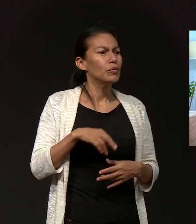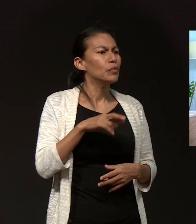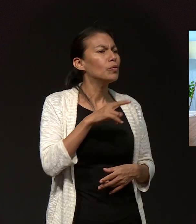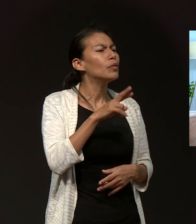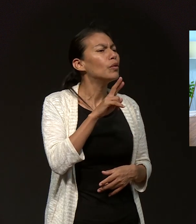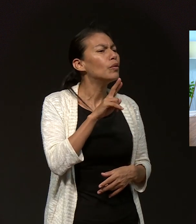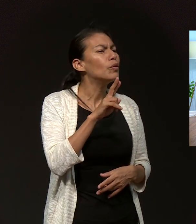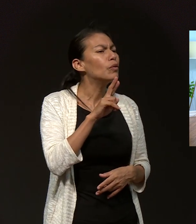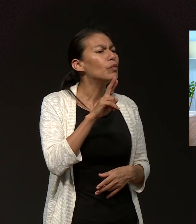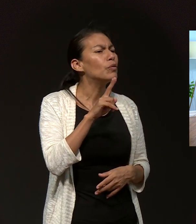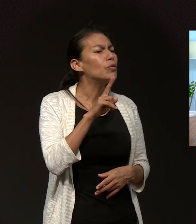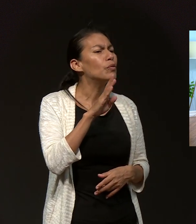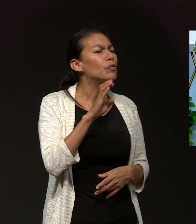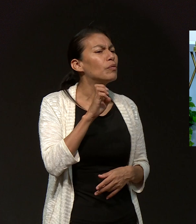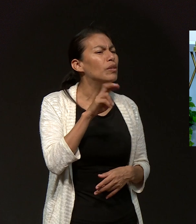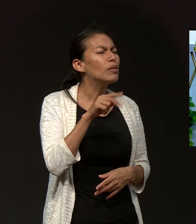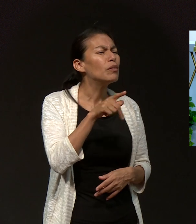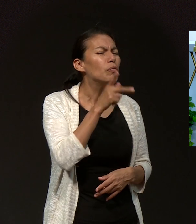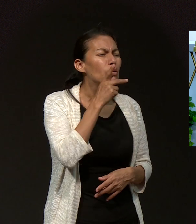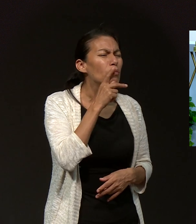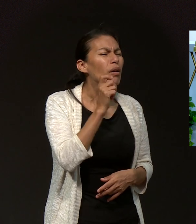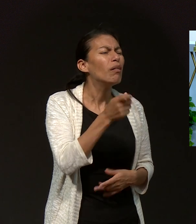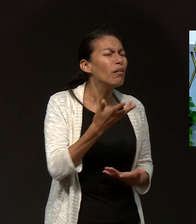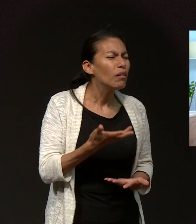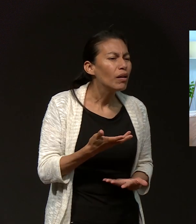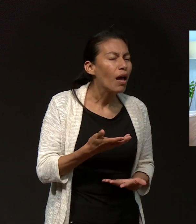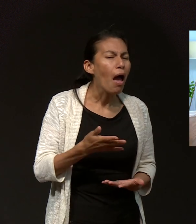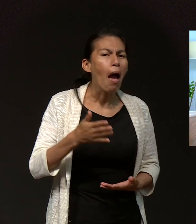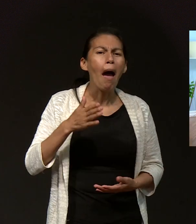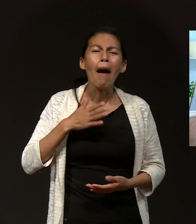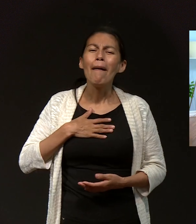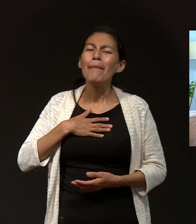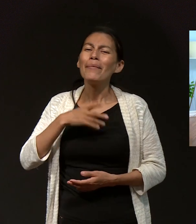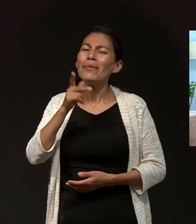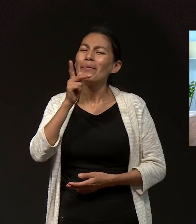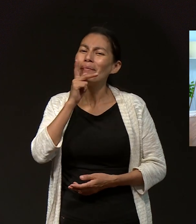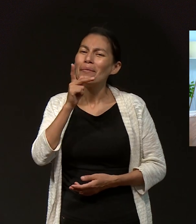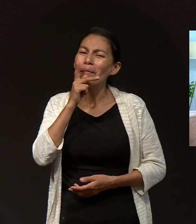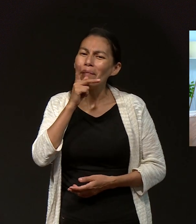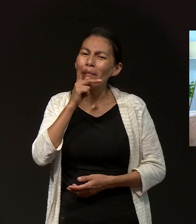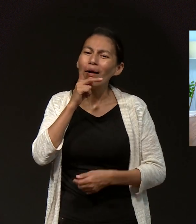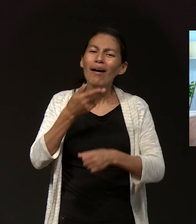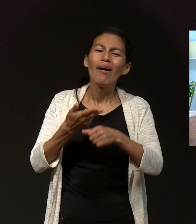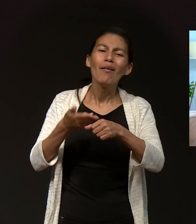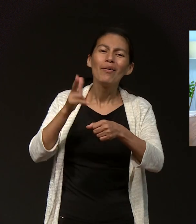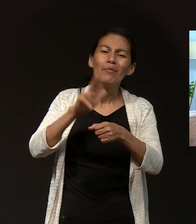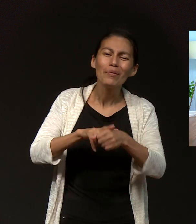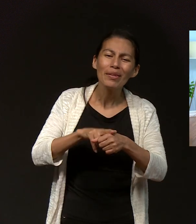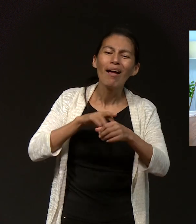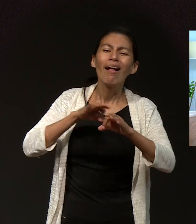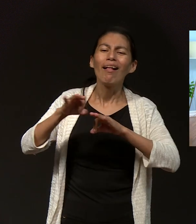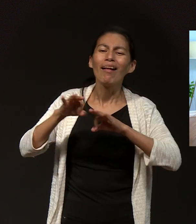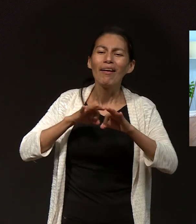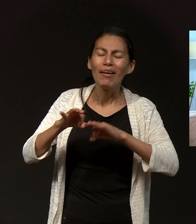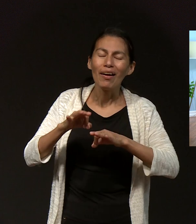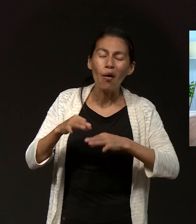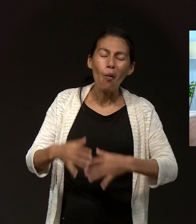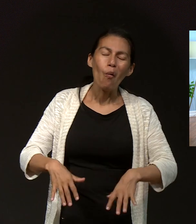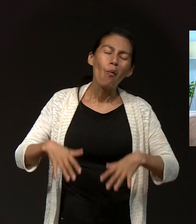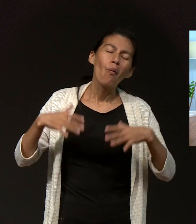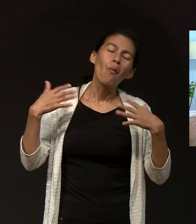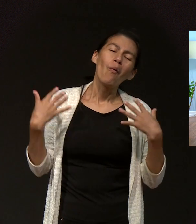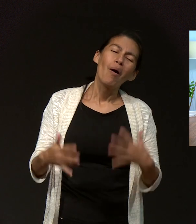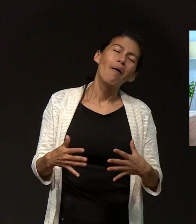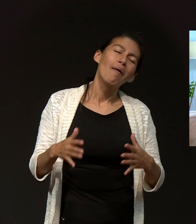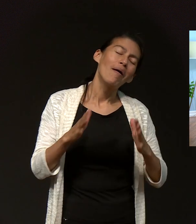Rubén, ¿qué pasó con tu papá? Mi papá está en el hospital trabajando el día de hoy, manejando su carro. Gloria a